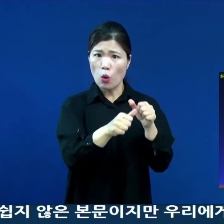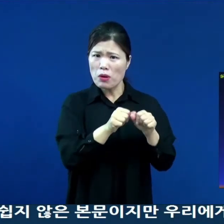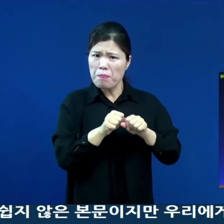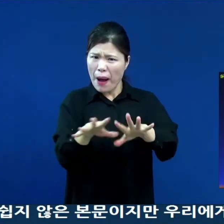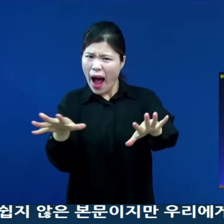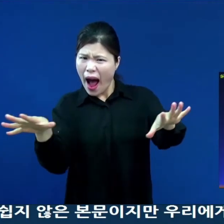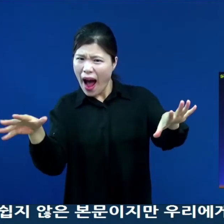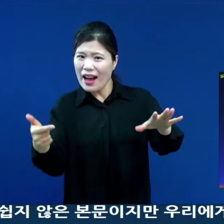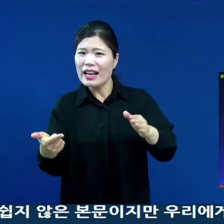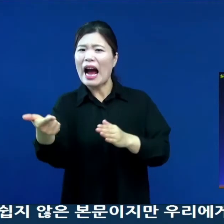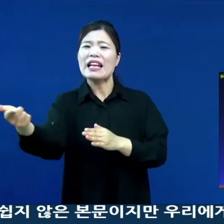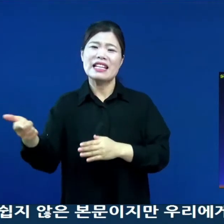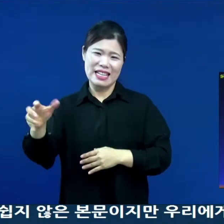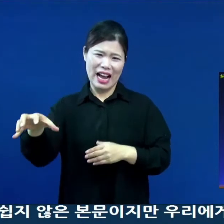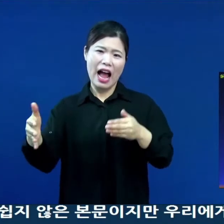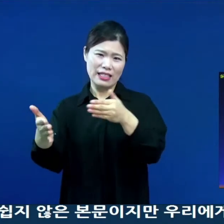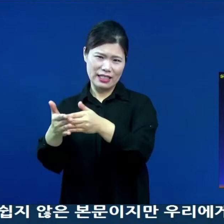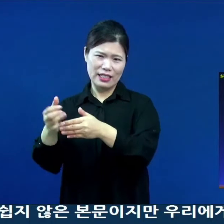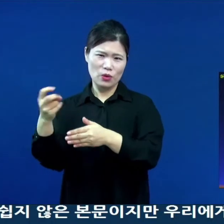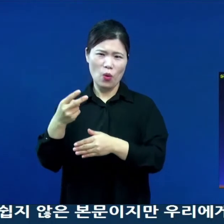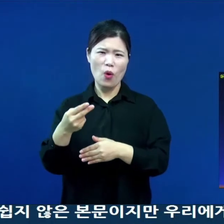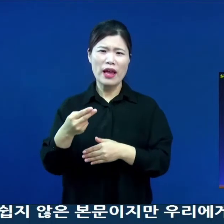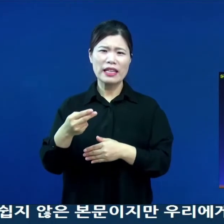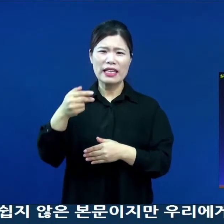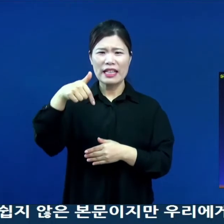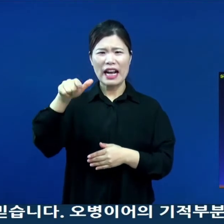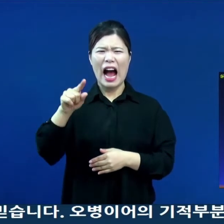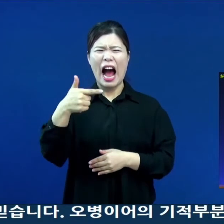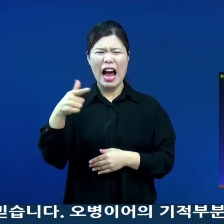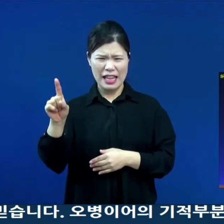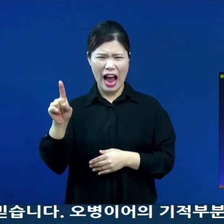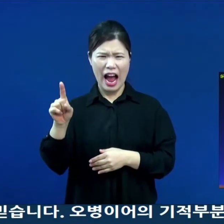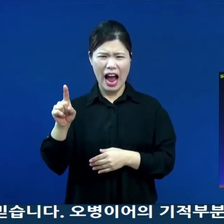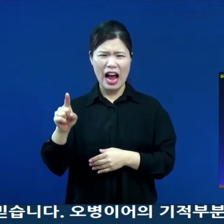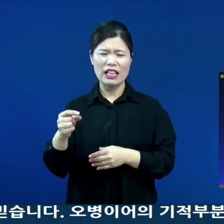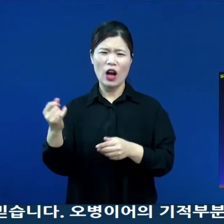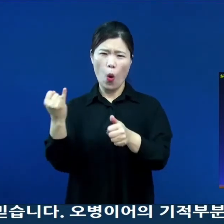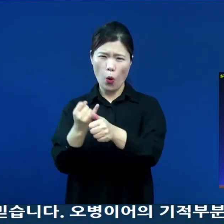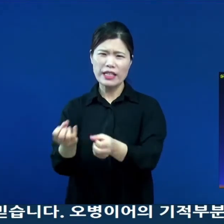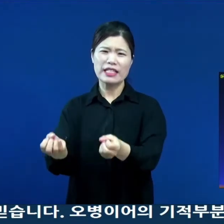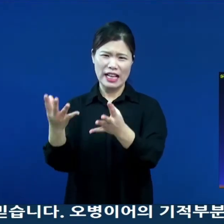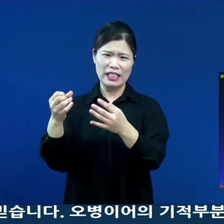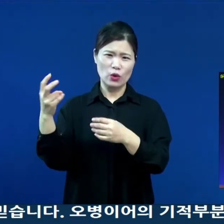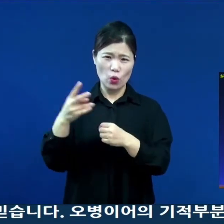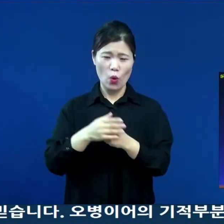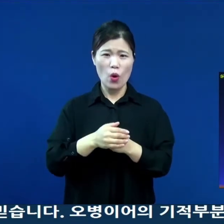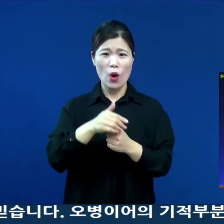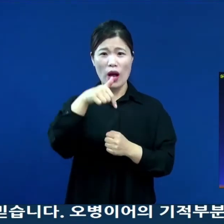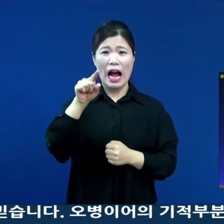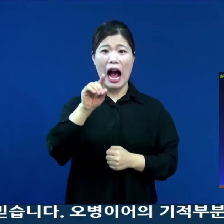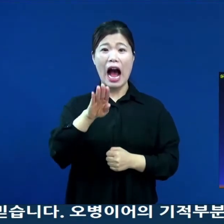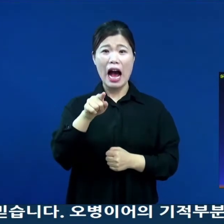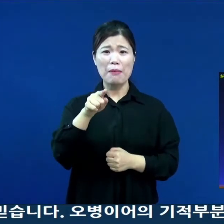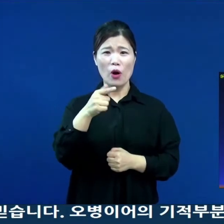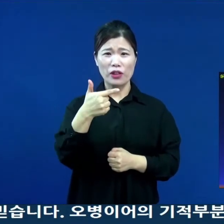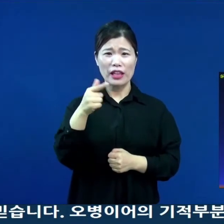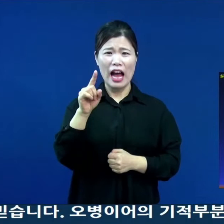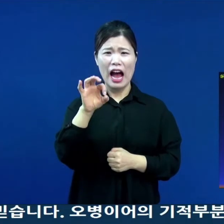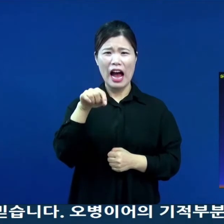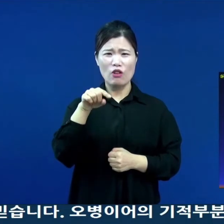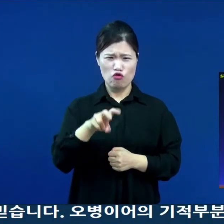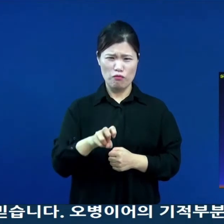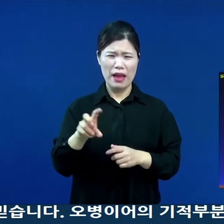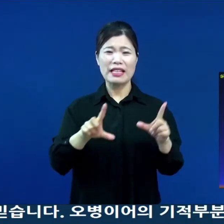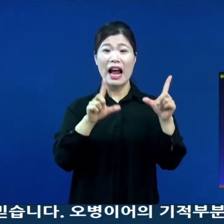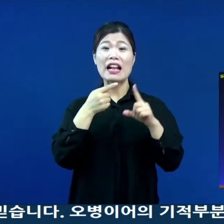것 같습니다. 가나의 혼인잔치 이야기, 또 가나에서 가버나움에 살던 왕의 신하의 아들을 고친